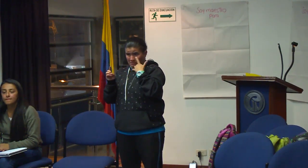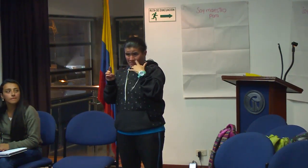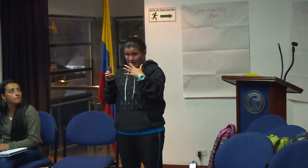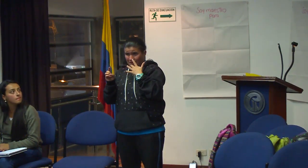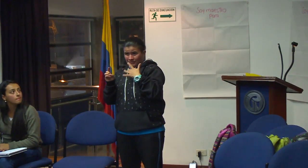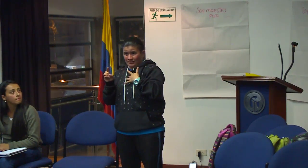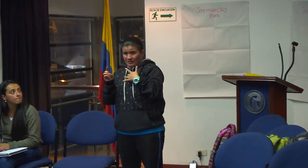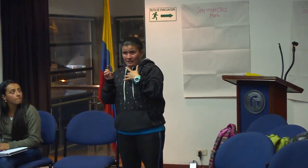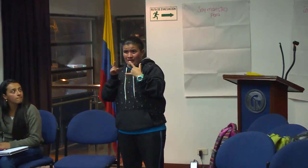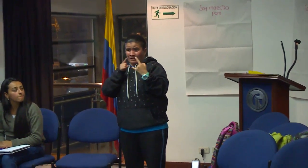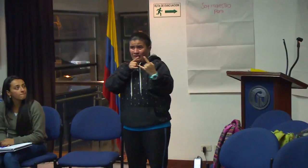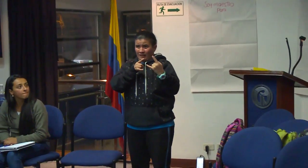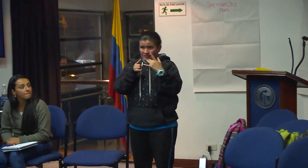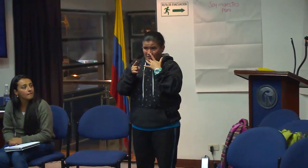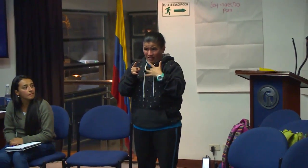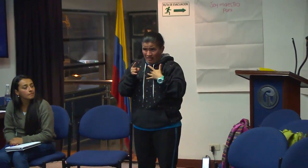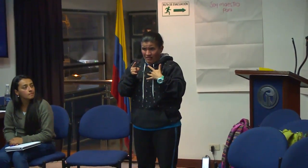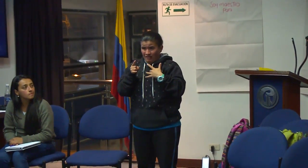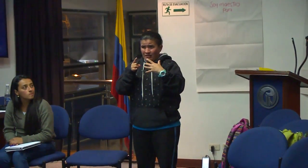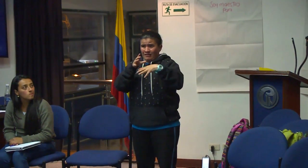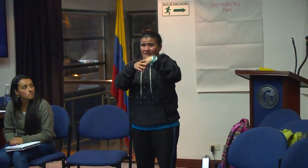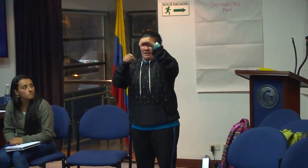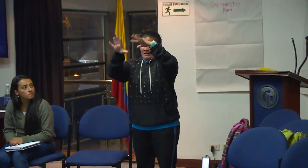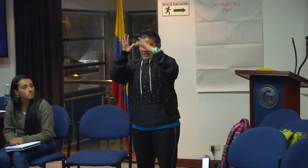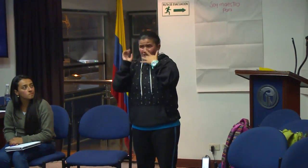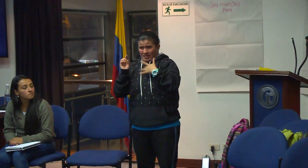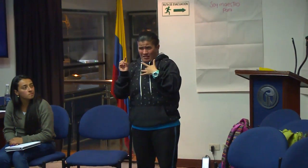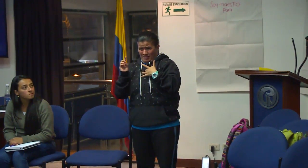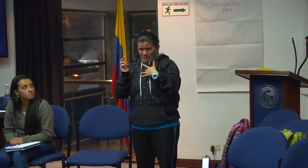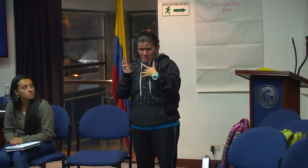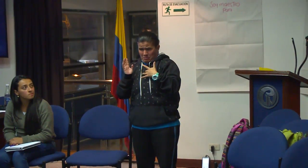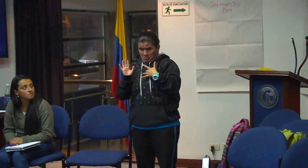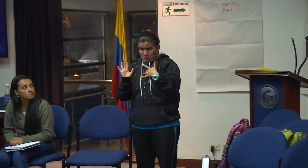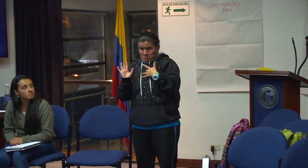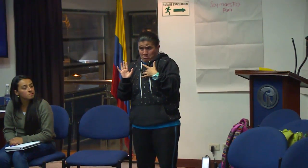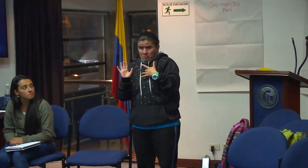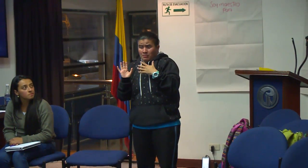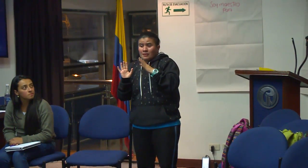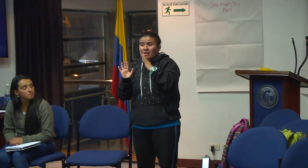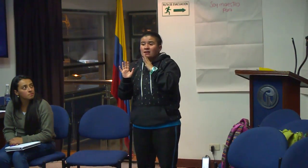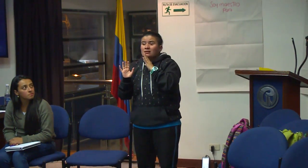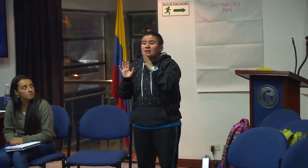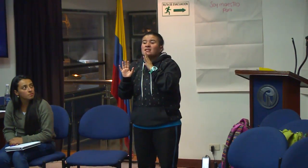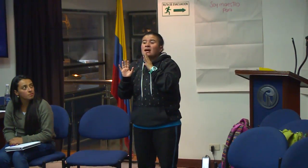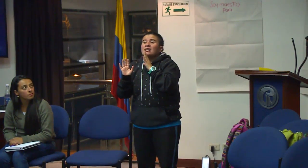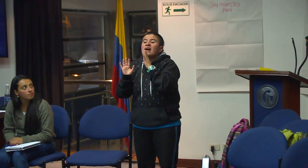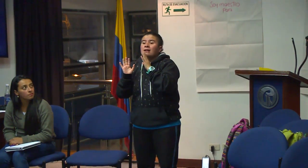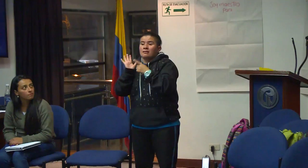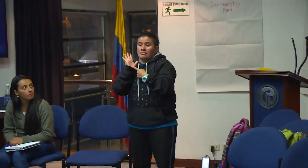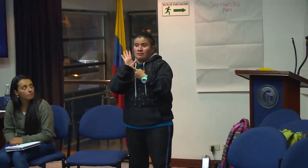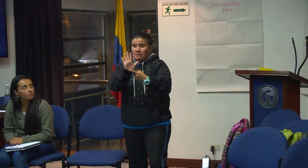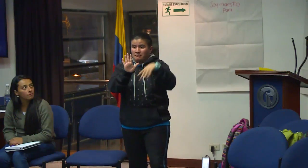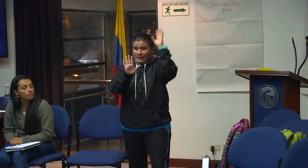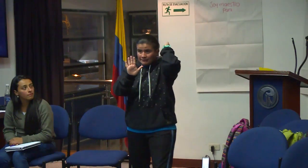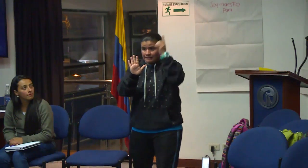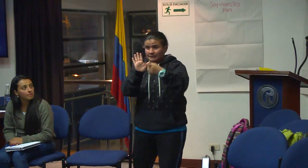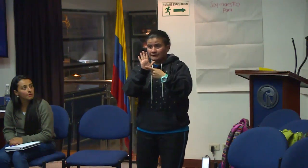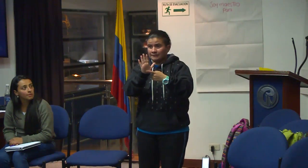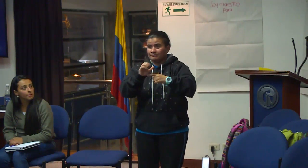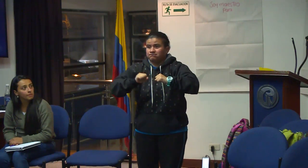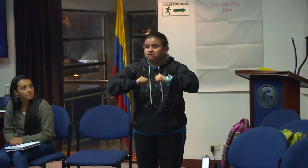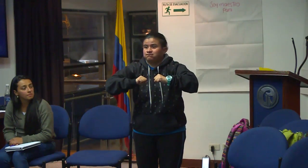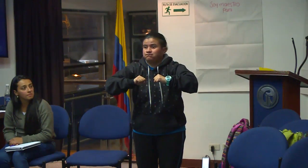pareciera, no sé, me da la impresión, la sensación de que es como una serie de conflictos que ya fuera contra la universidad, pero ¿quién? A